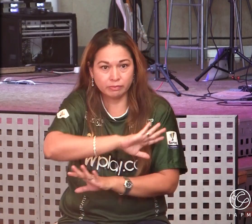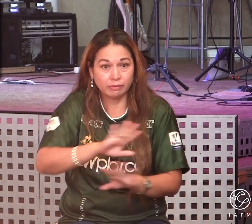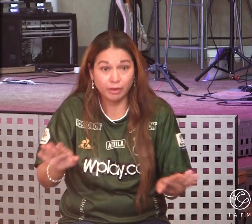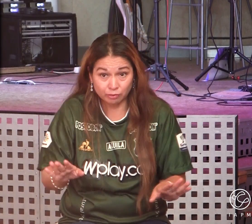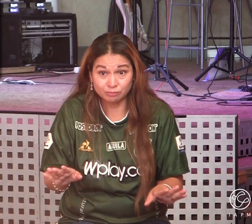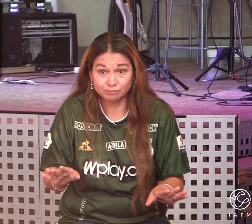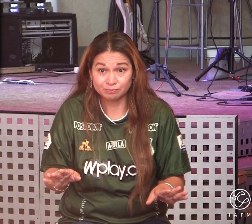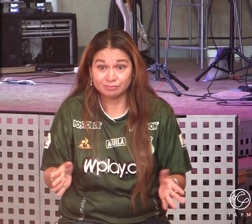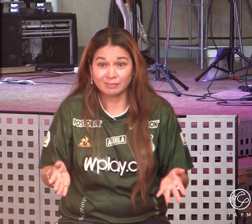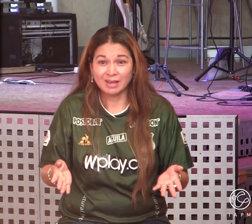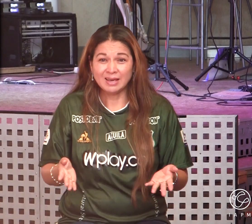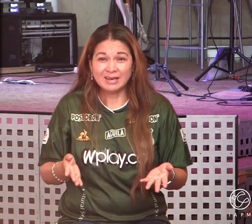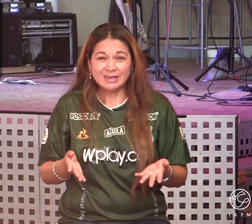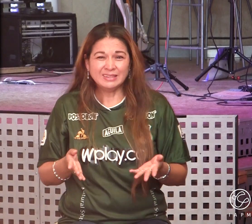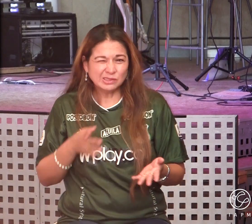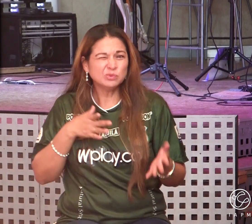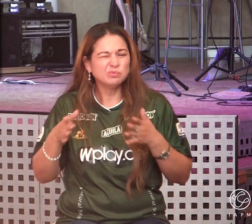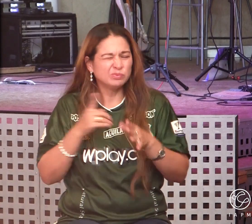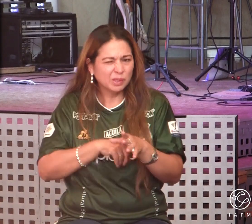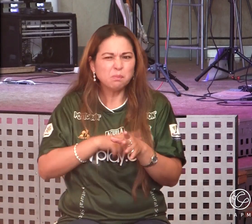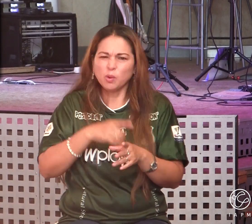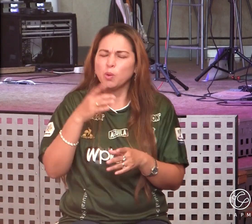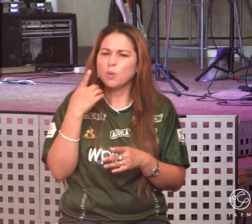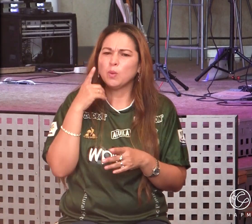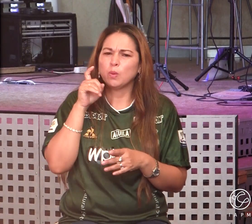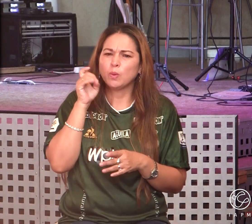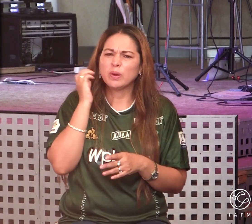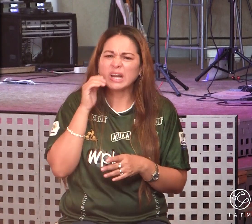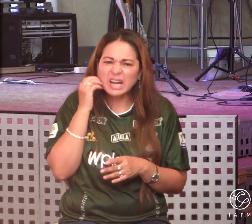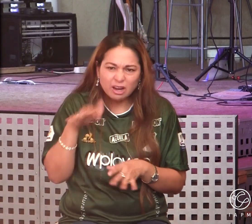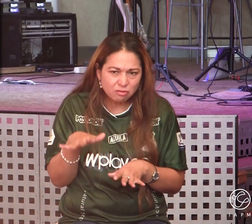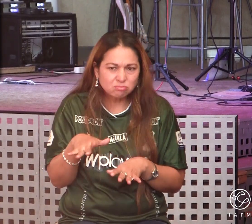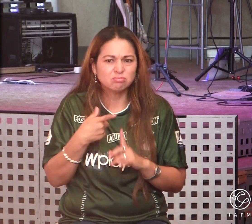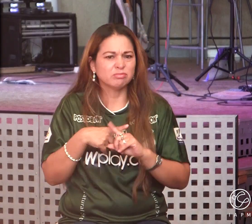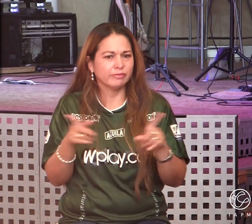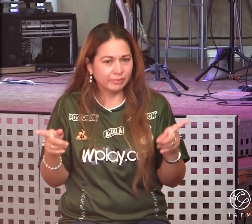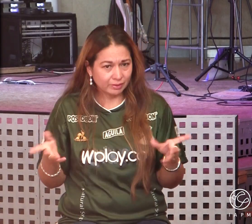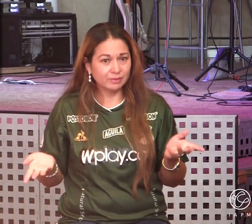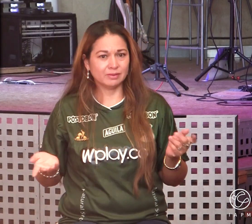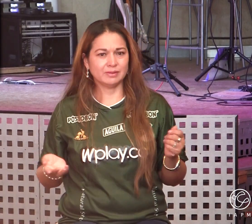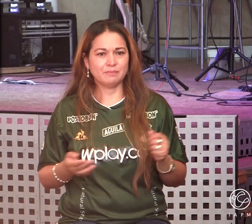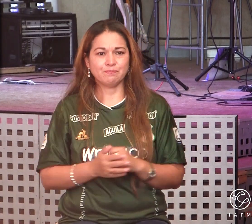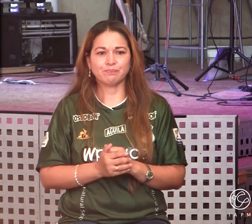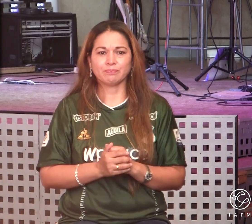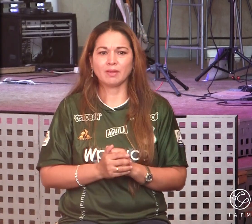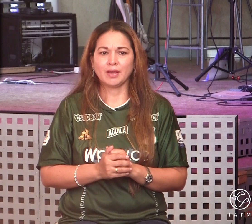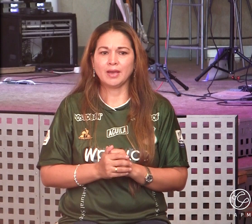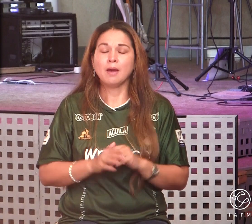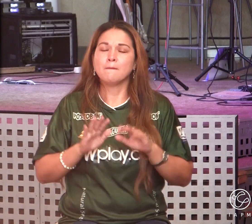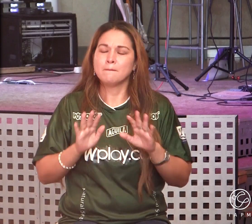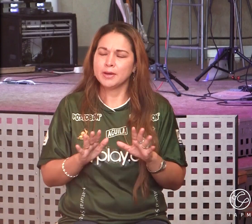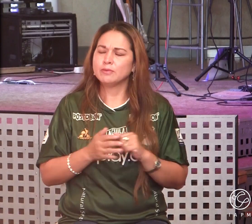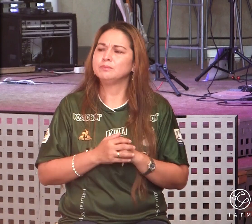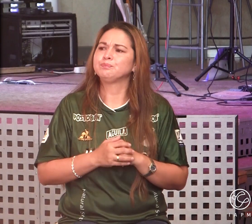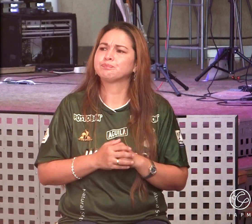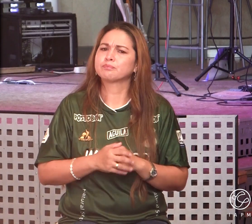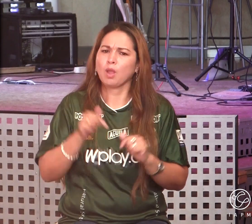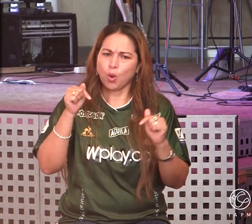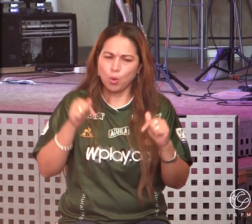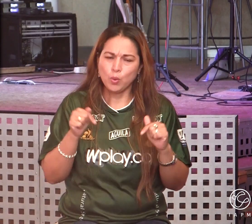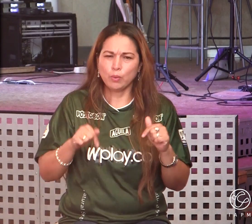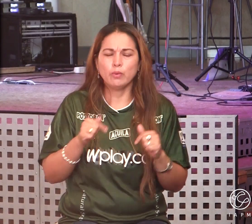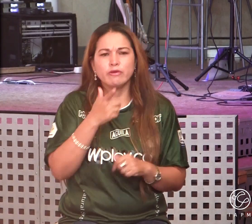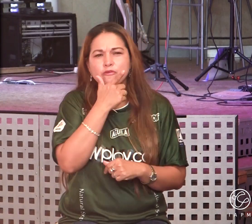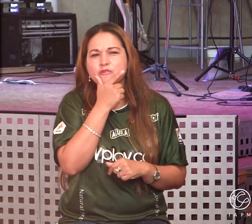nos plantamos en otra orilla para hablar de una forma diferente de lo que estábamos viviendo, y realmente lo hicimos. Y es fácil decir hoy